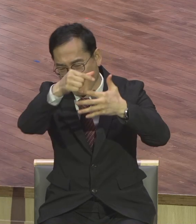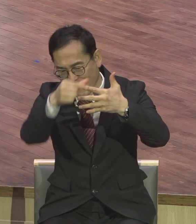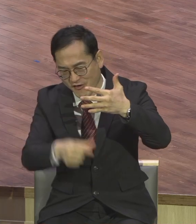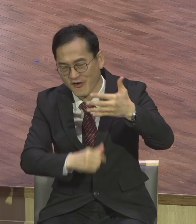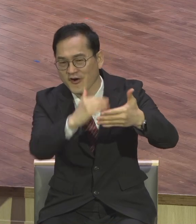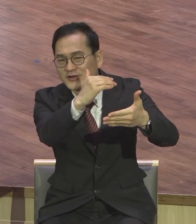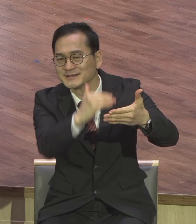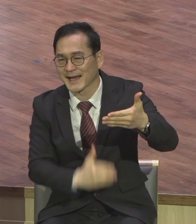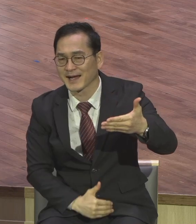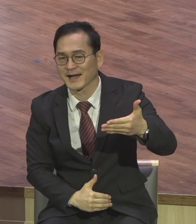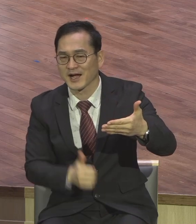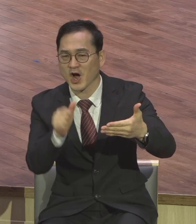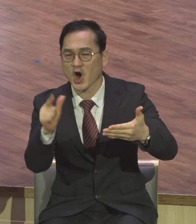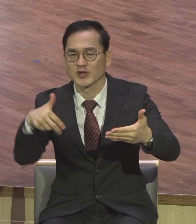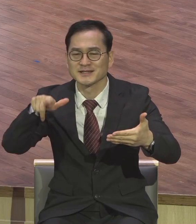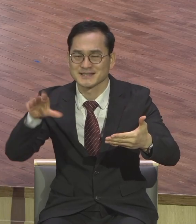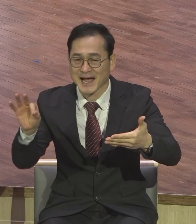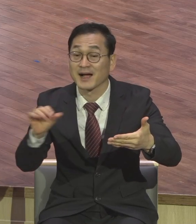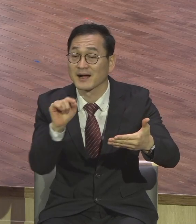자유의 대헌장.